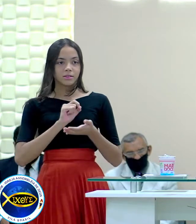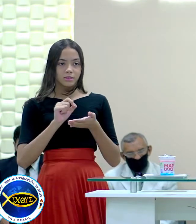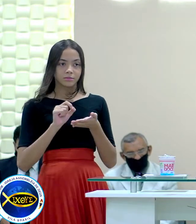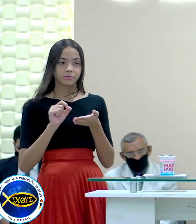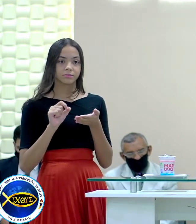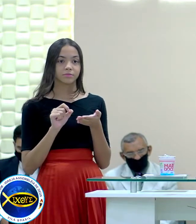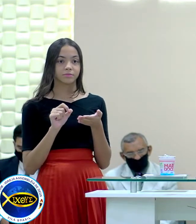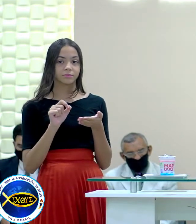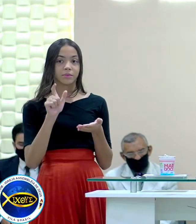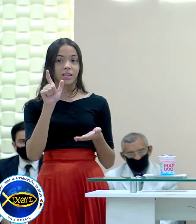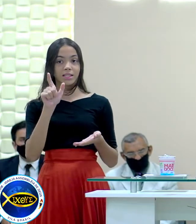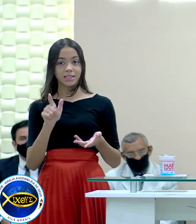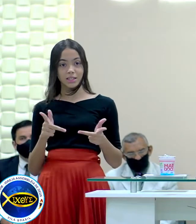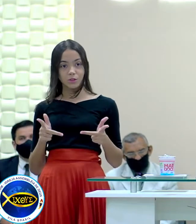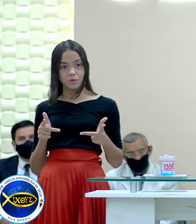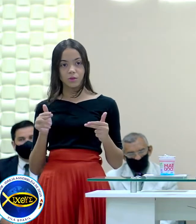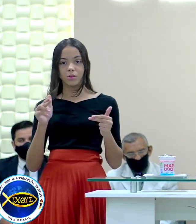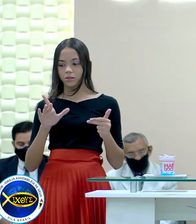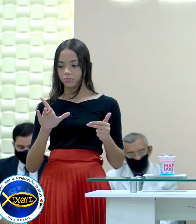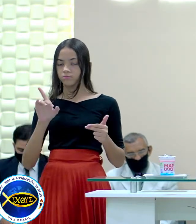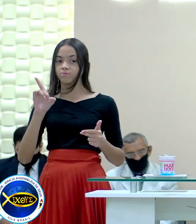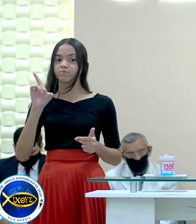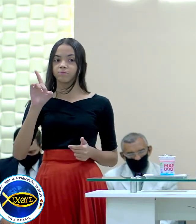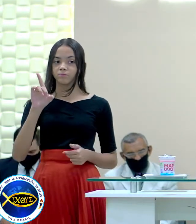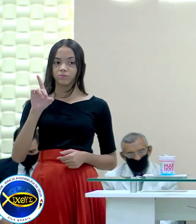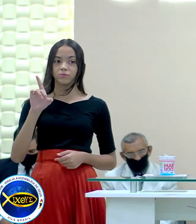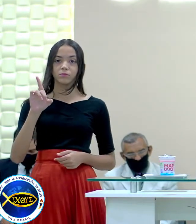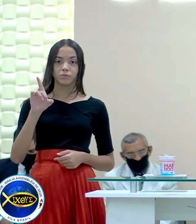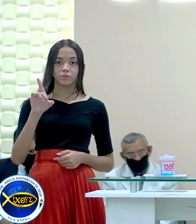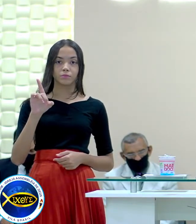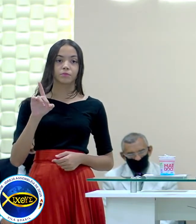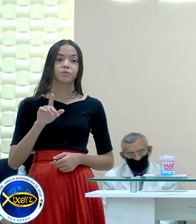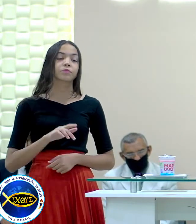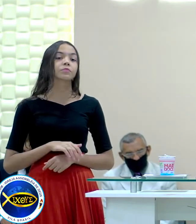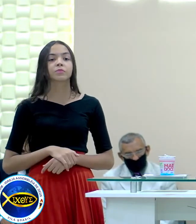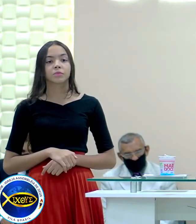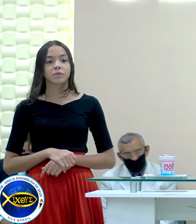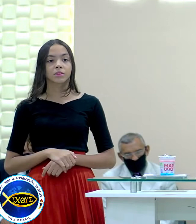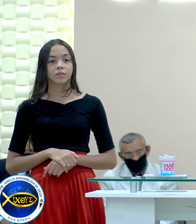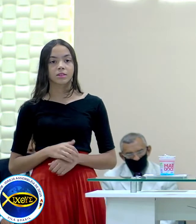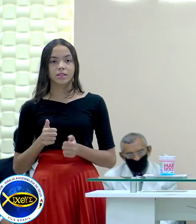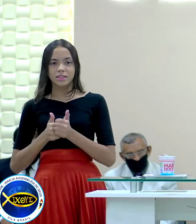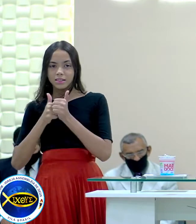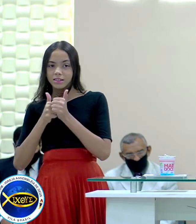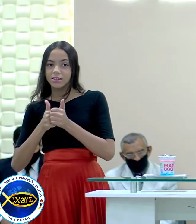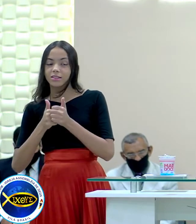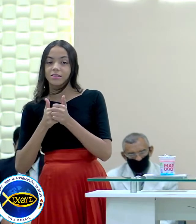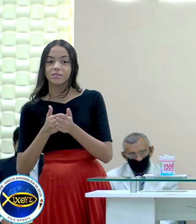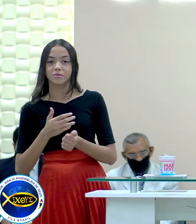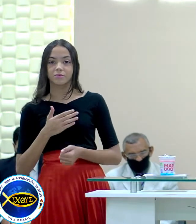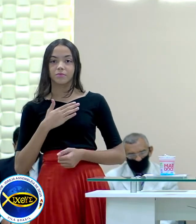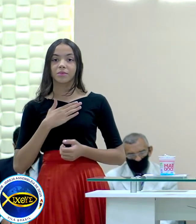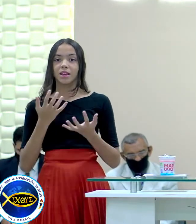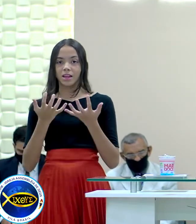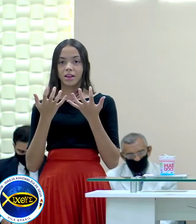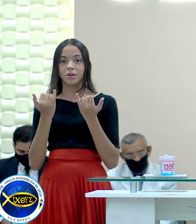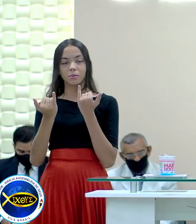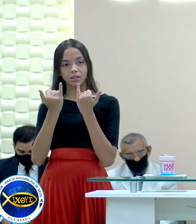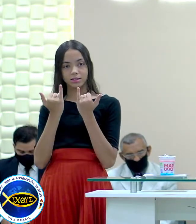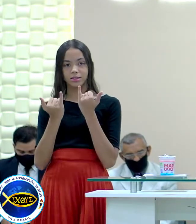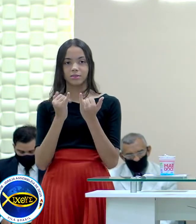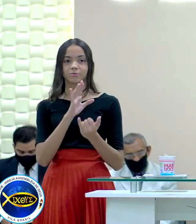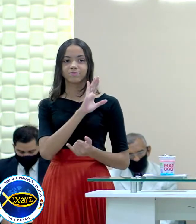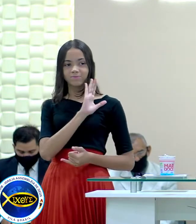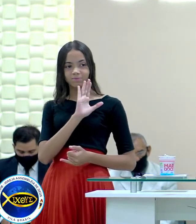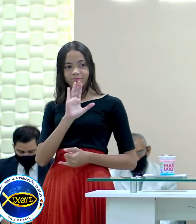sejam meus imitadores, como eu sou de Cristo. Eu quero parecer com Cristo, eu quero